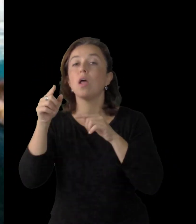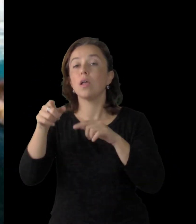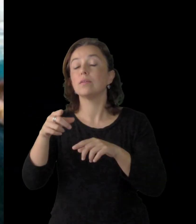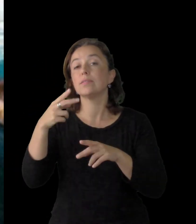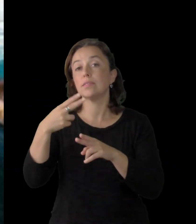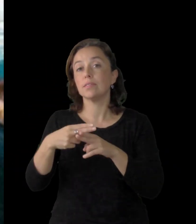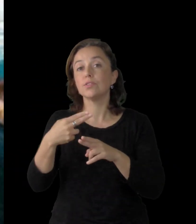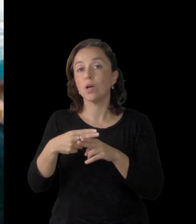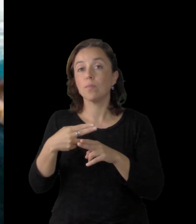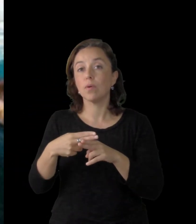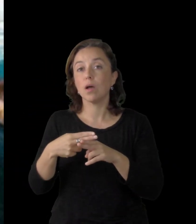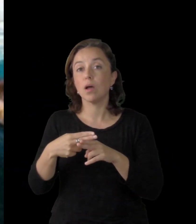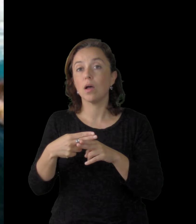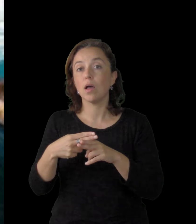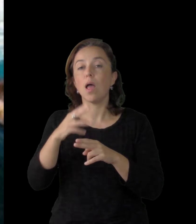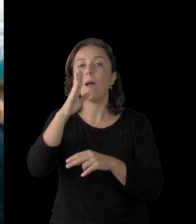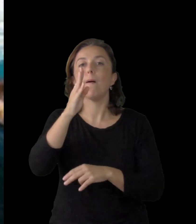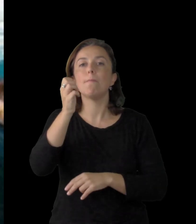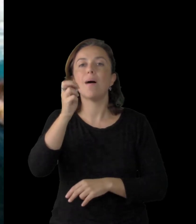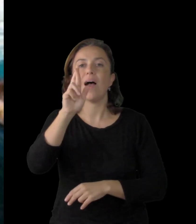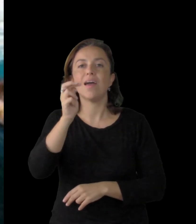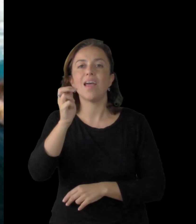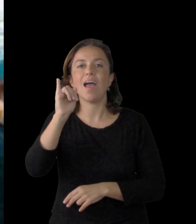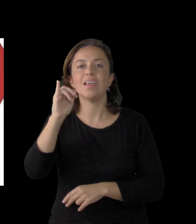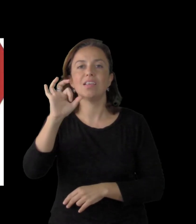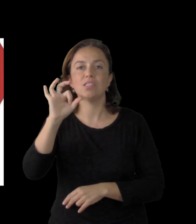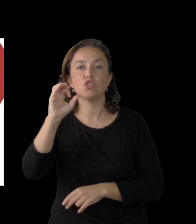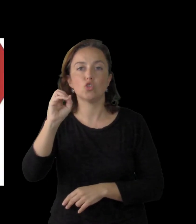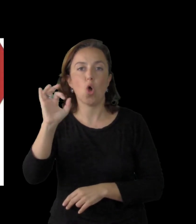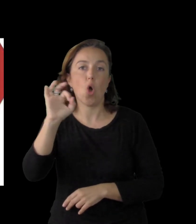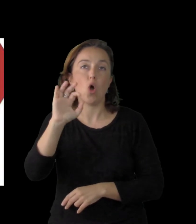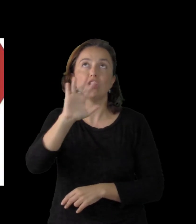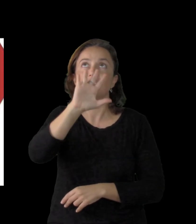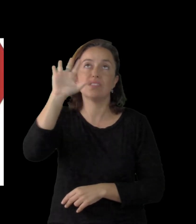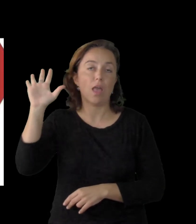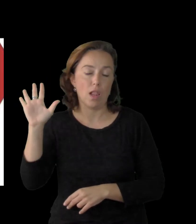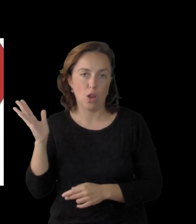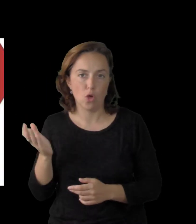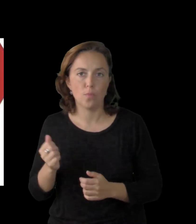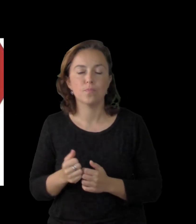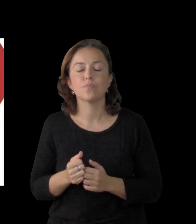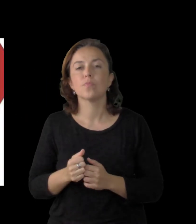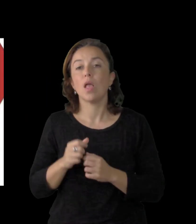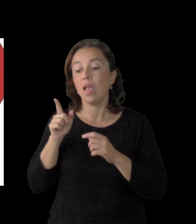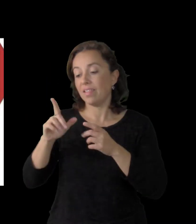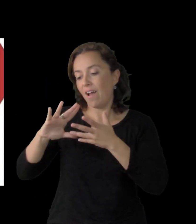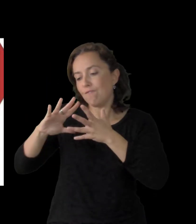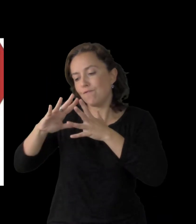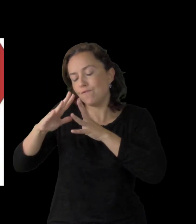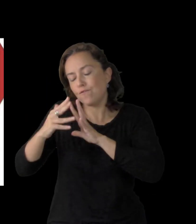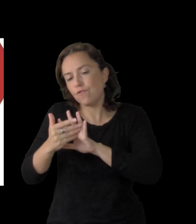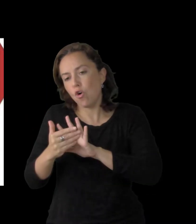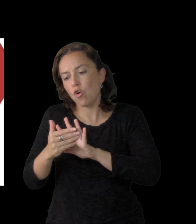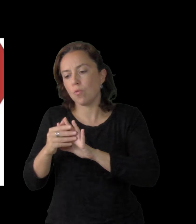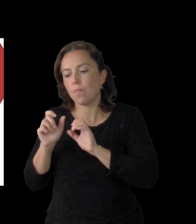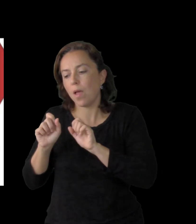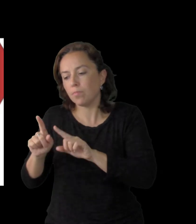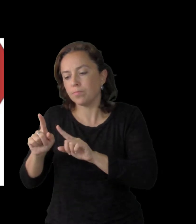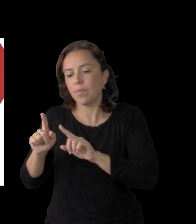justamente paraíso o cielo. A través de esta mirada, de esta concepción del tiempo, se